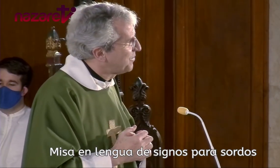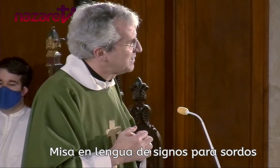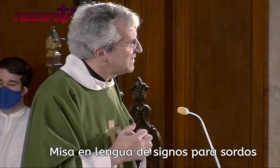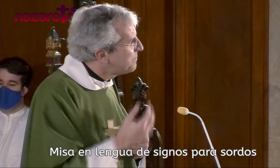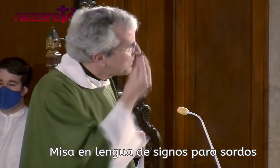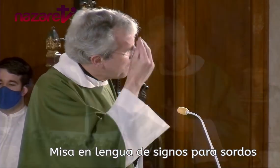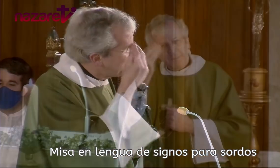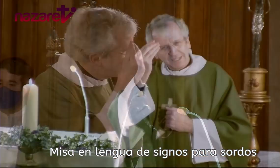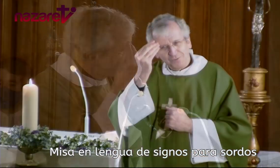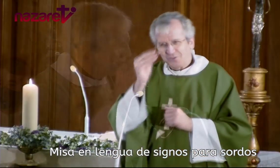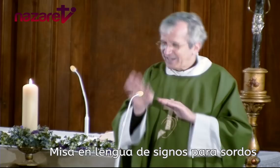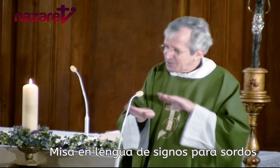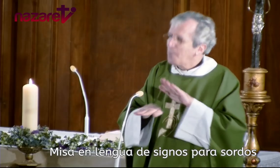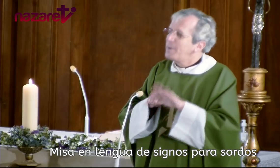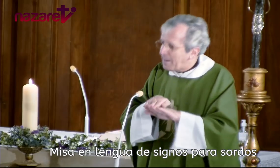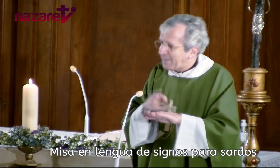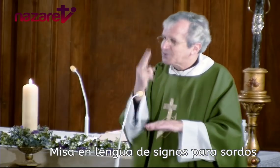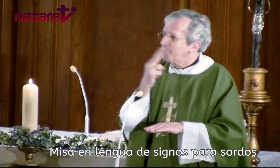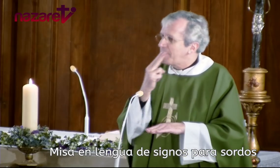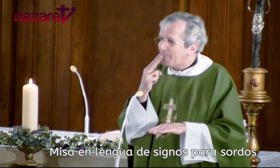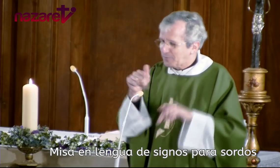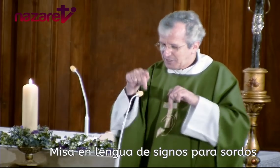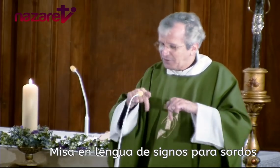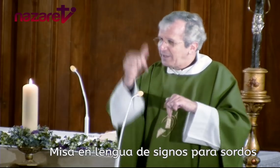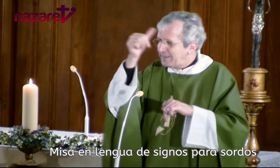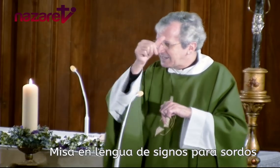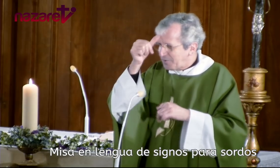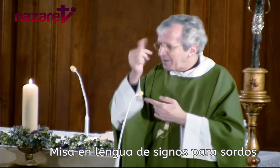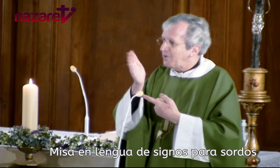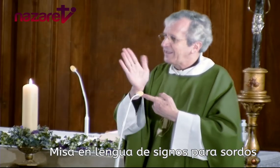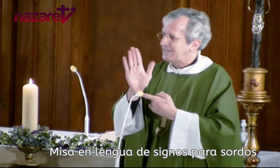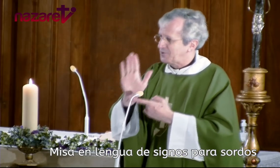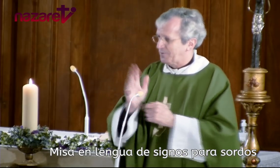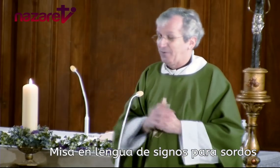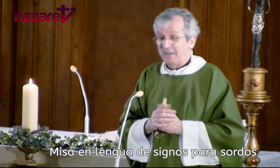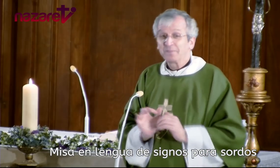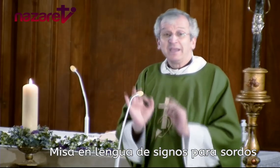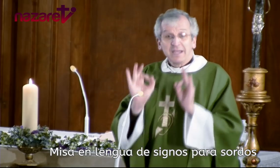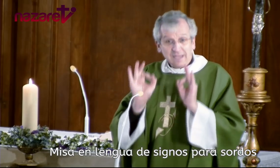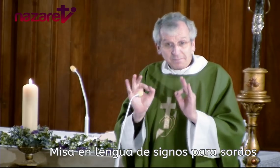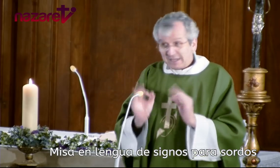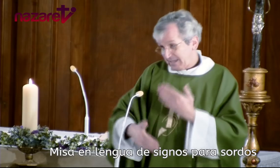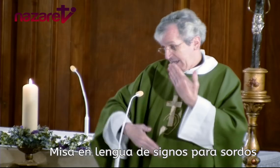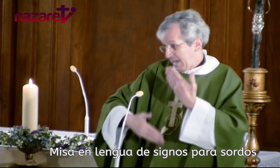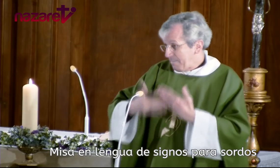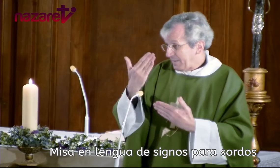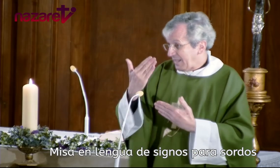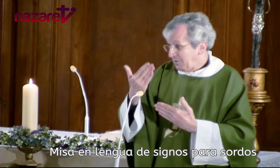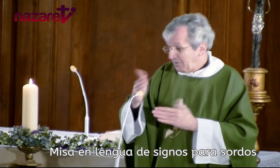nuestra. Pensémoslo, es un primer paso, un primer propósito de este domingo que se nos propone. Y además, empezando